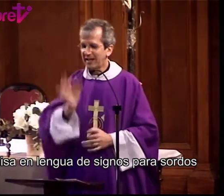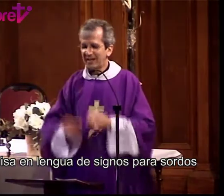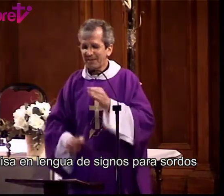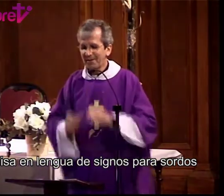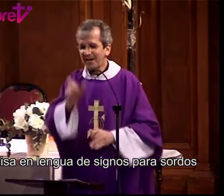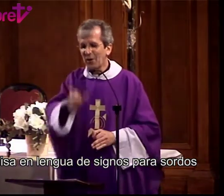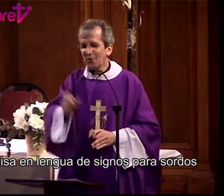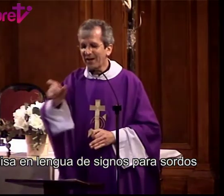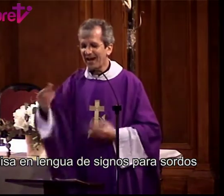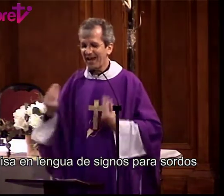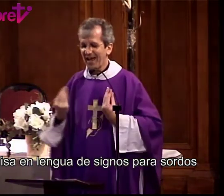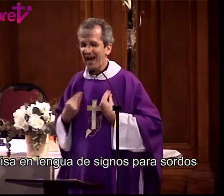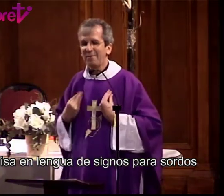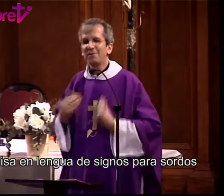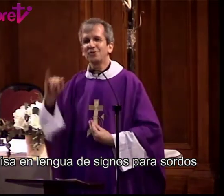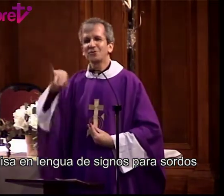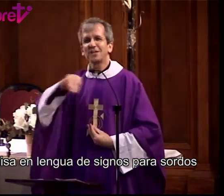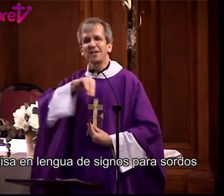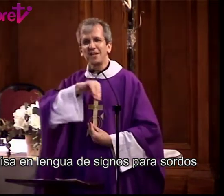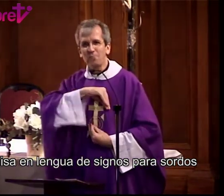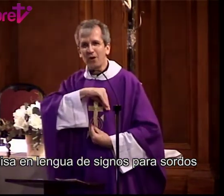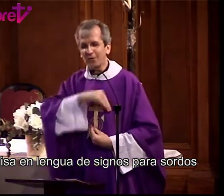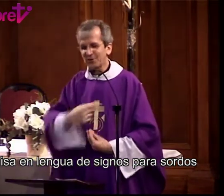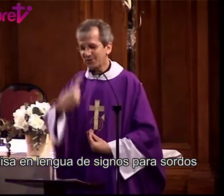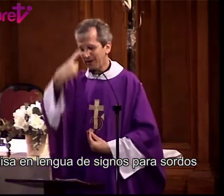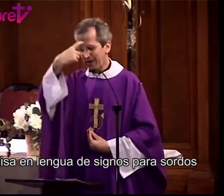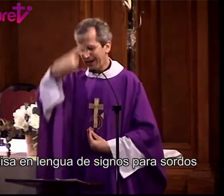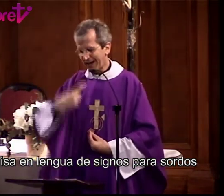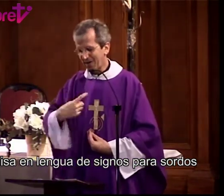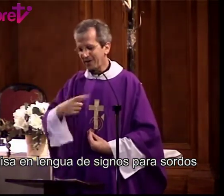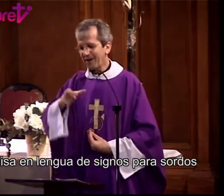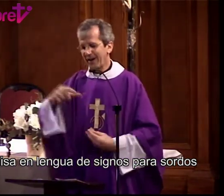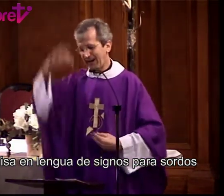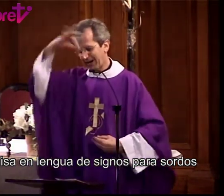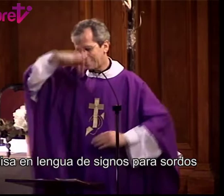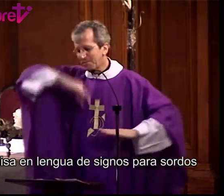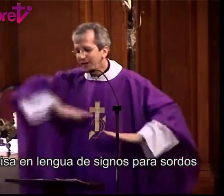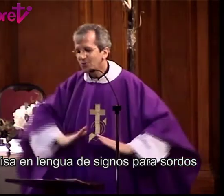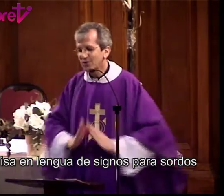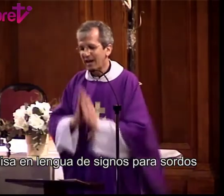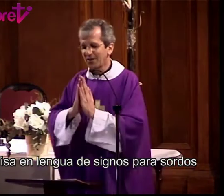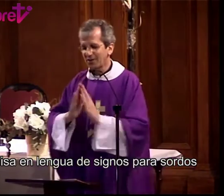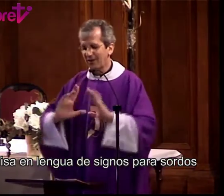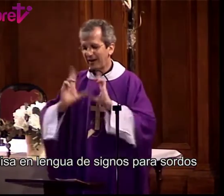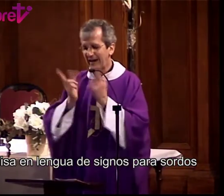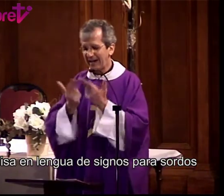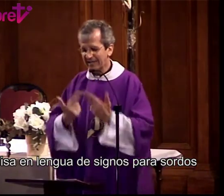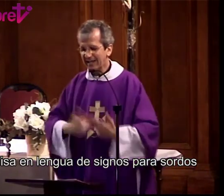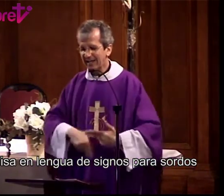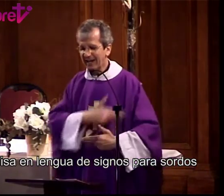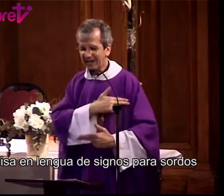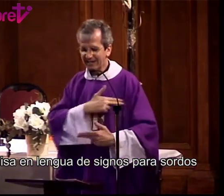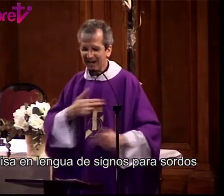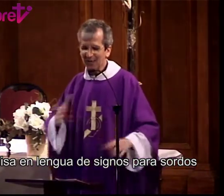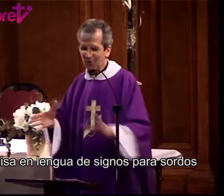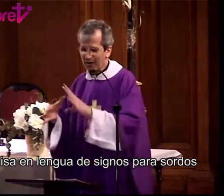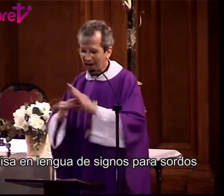de venir a juzgar a vivos y muertos. Creo en el Espíritu Santo, la Santa Iglesia Católica,